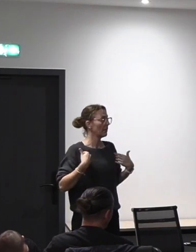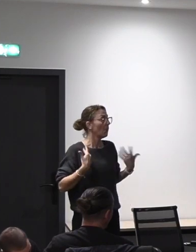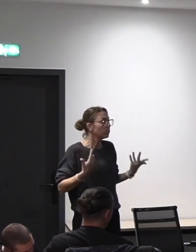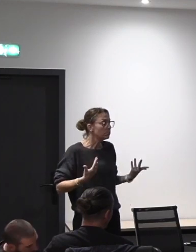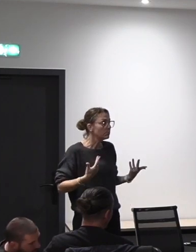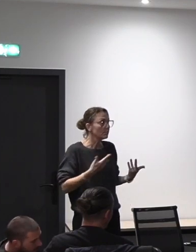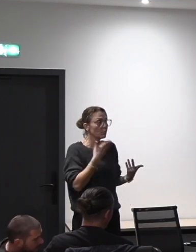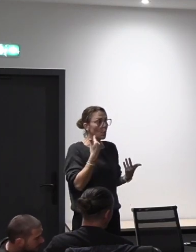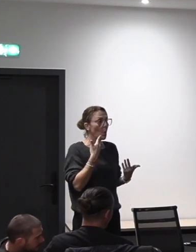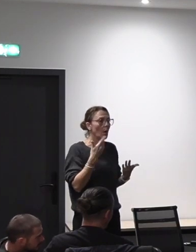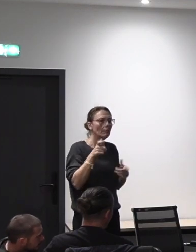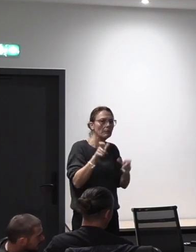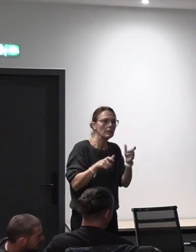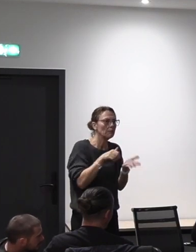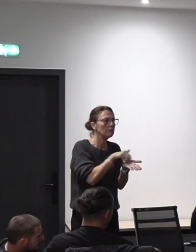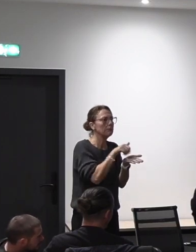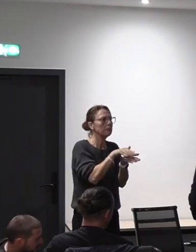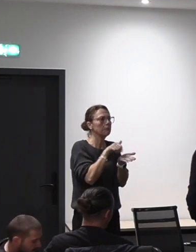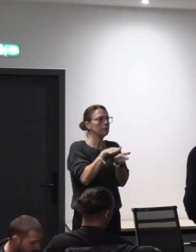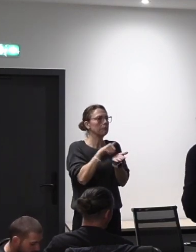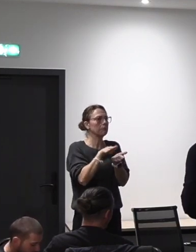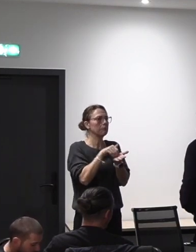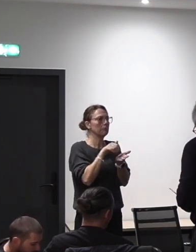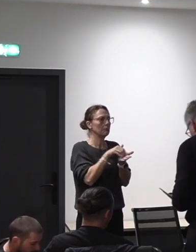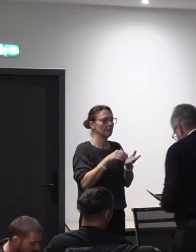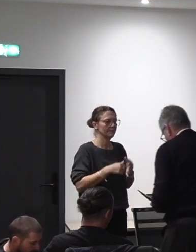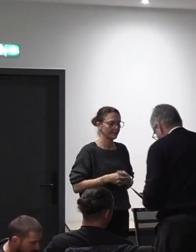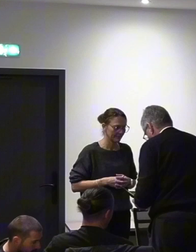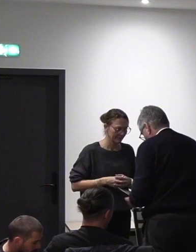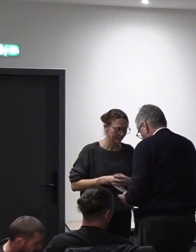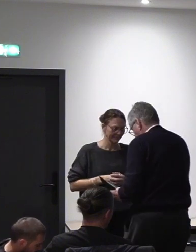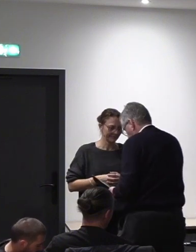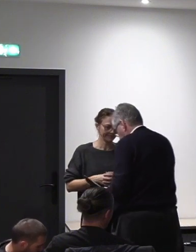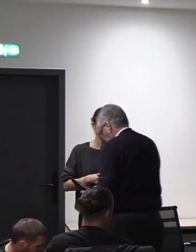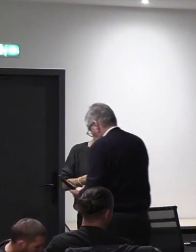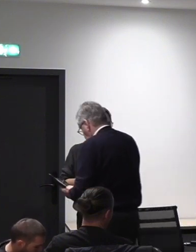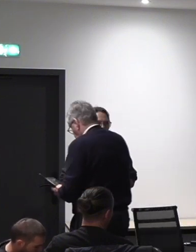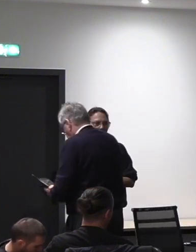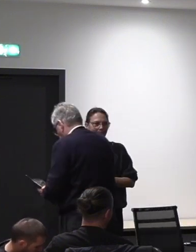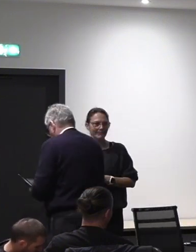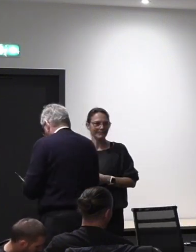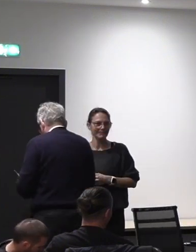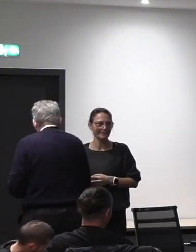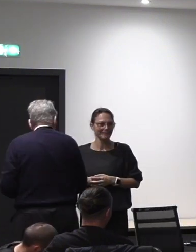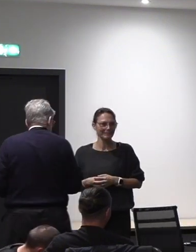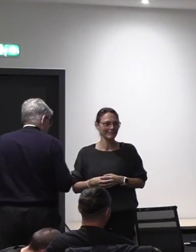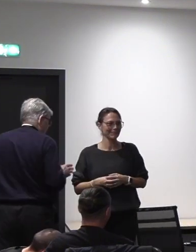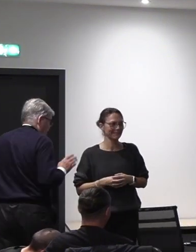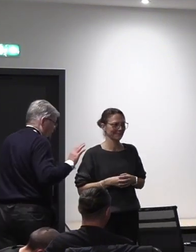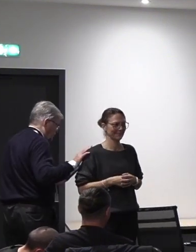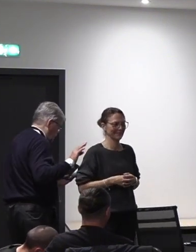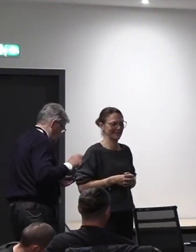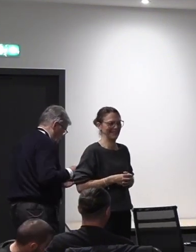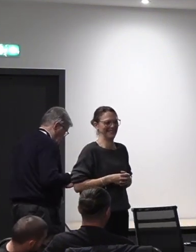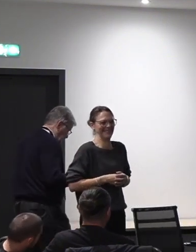minable qu'il faut se débarrasser de ce corps qui ressemble à rien, etc., etc. Et dans la foulée, vous connaissez le mythe de Prométhée, hein,